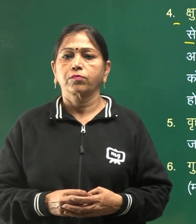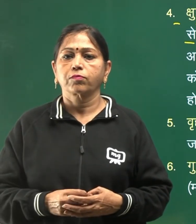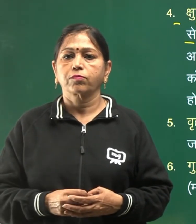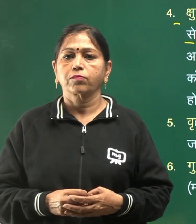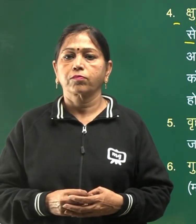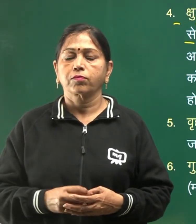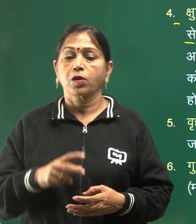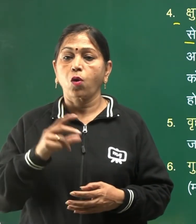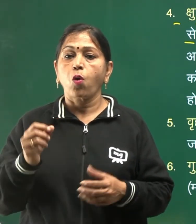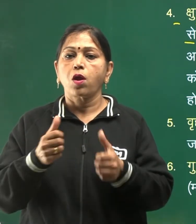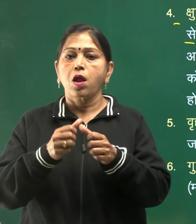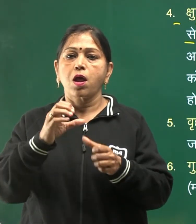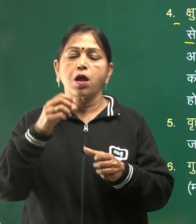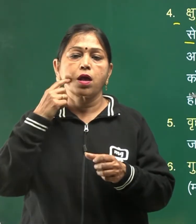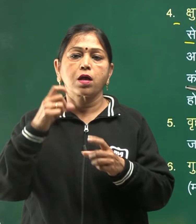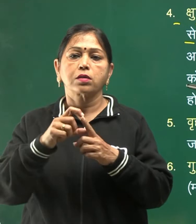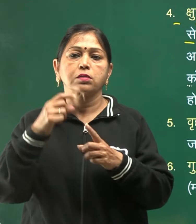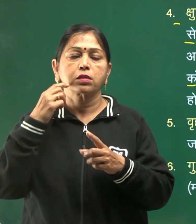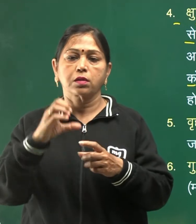तथा अम्लीय भोजन को